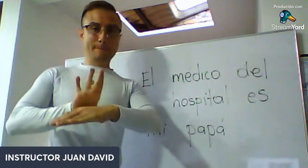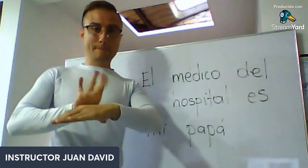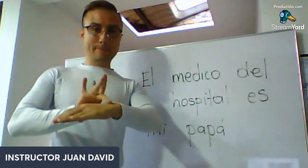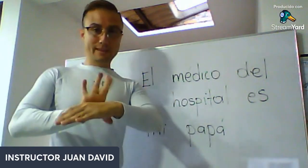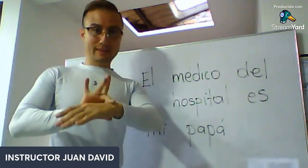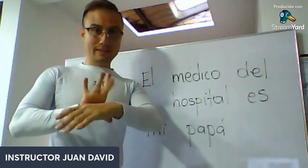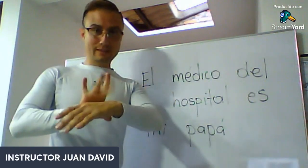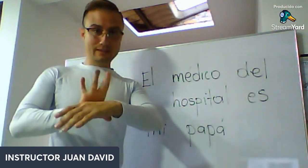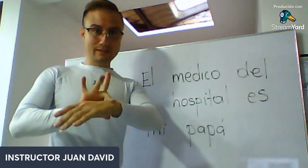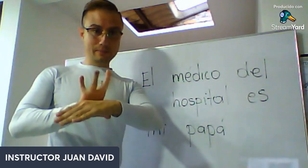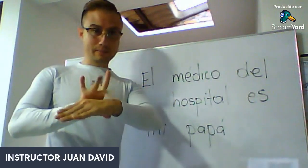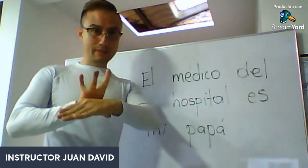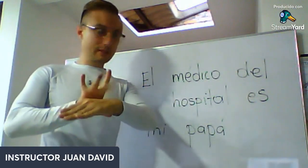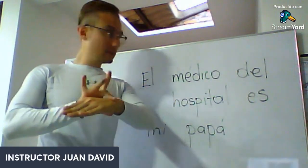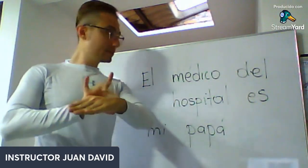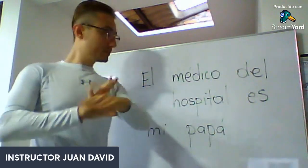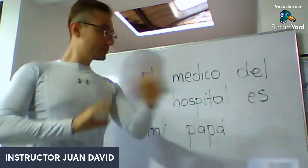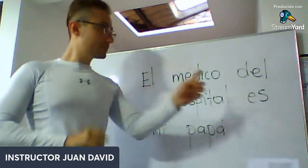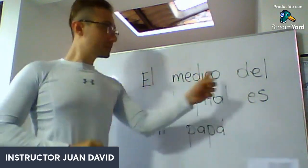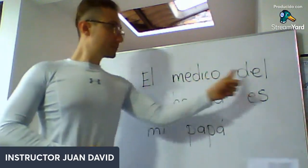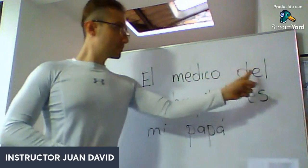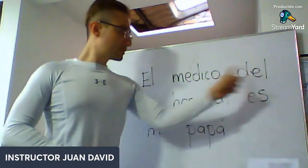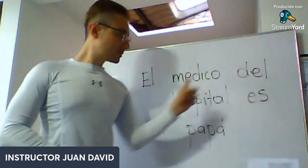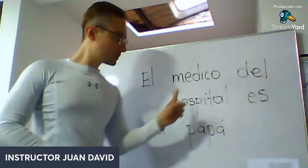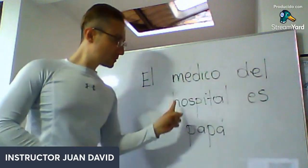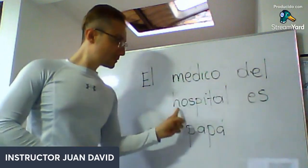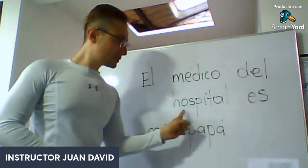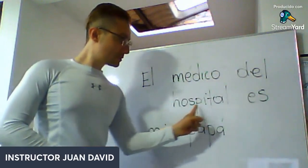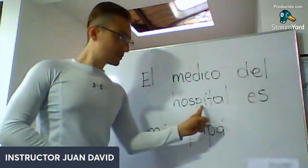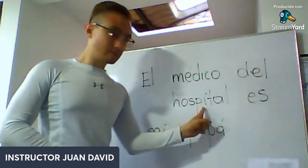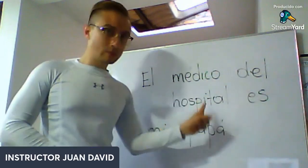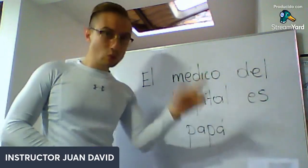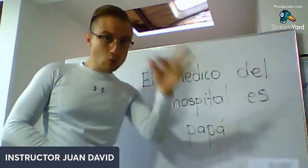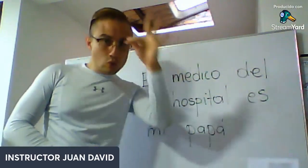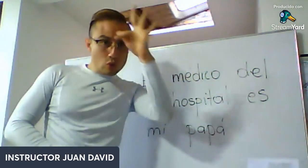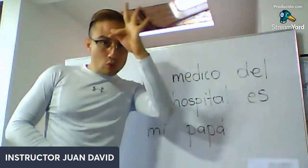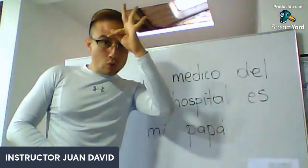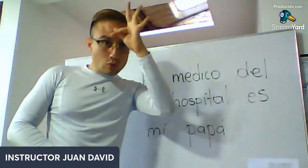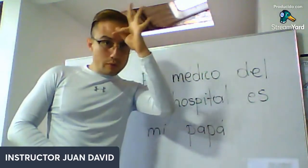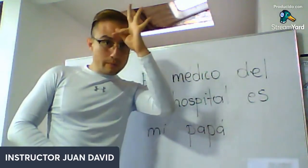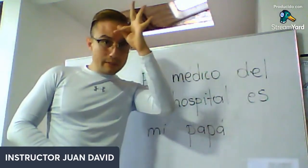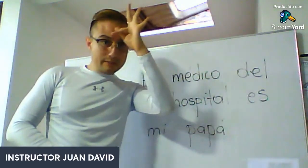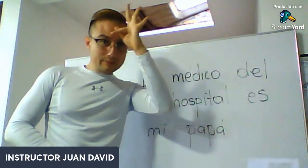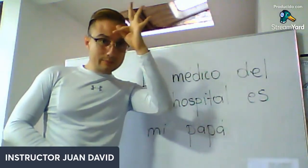aquí tenemos médico seña de médico hospital